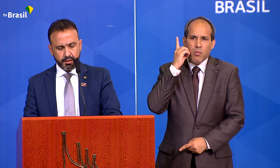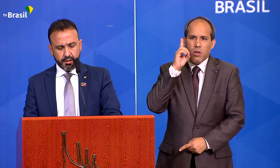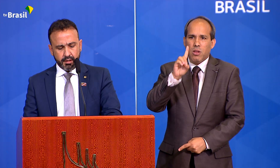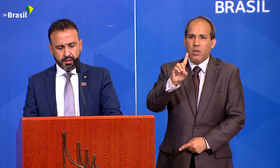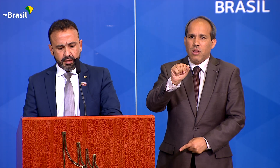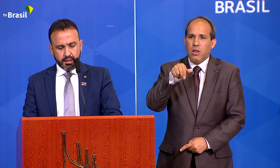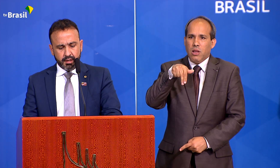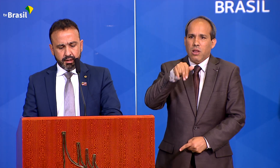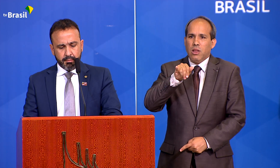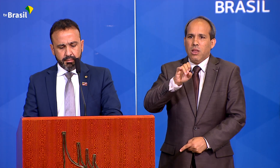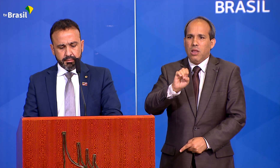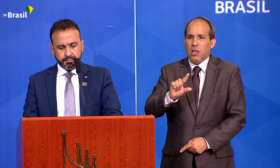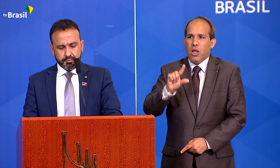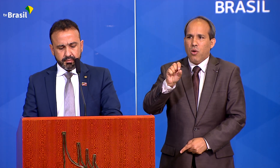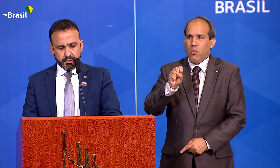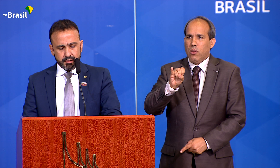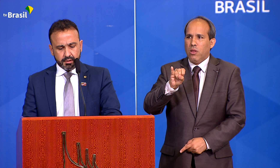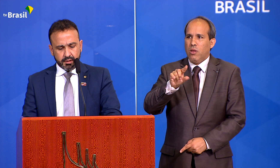Silveira